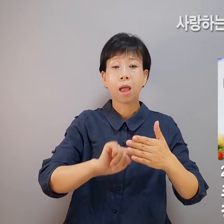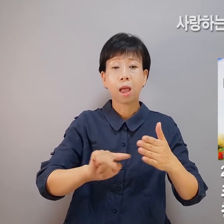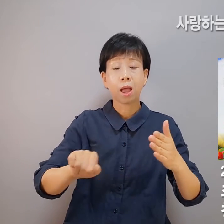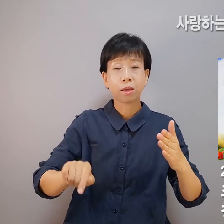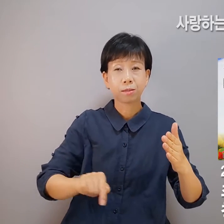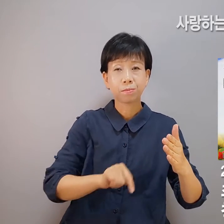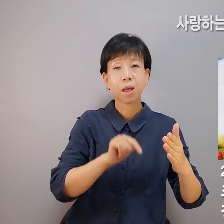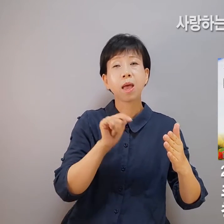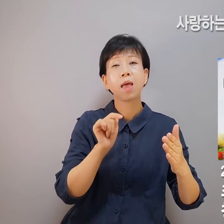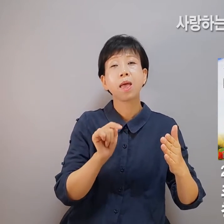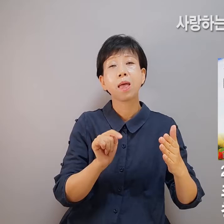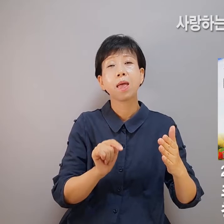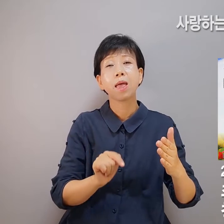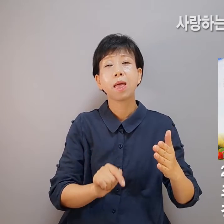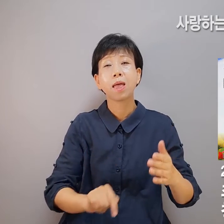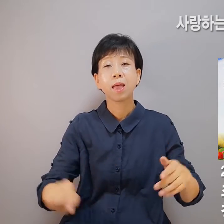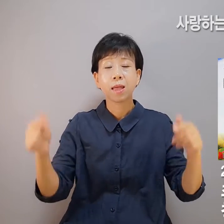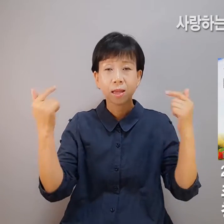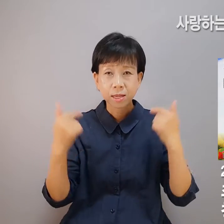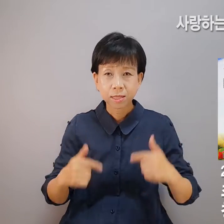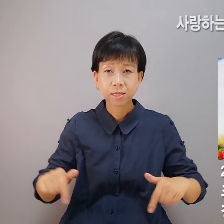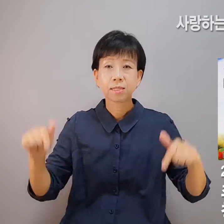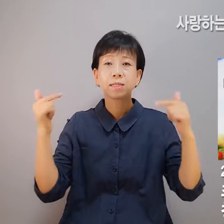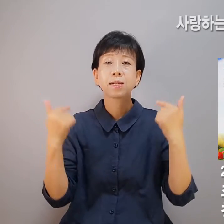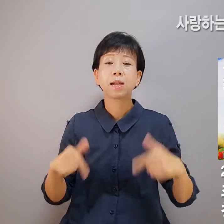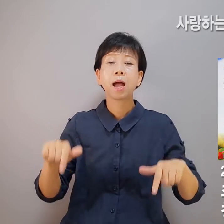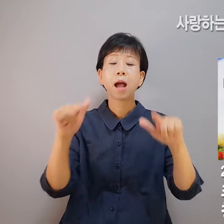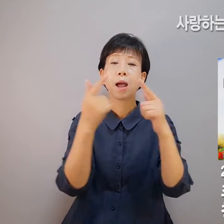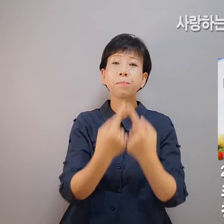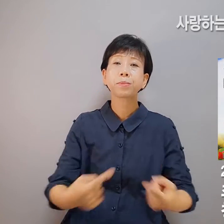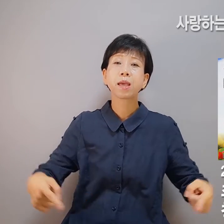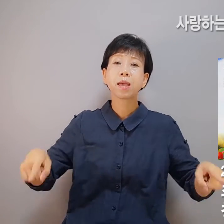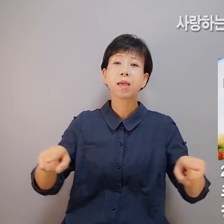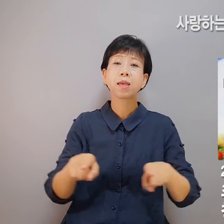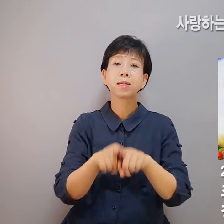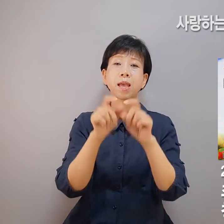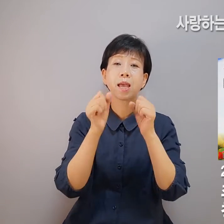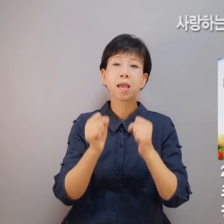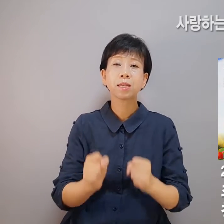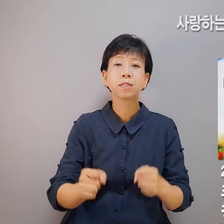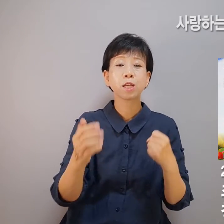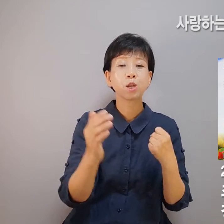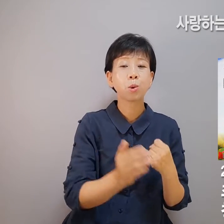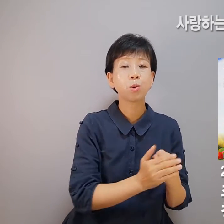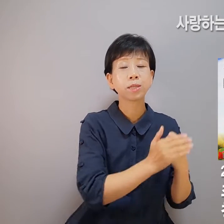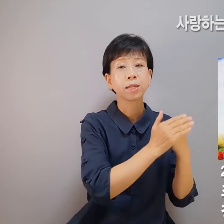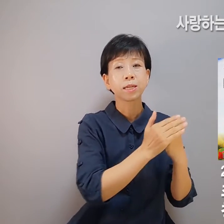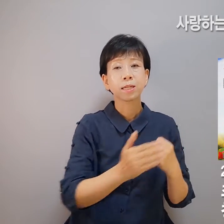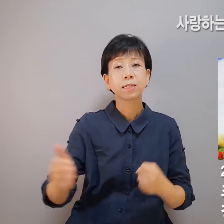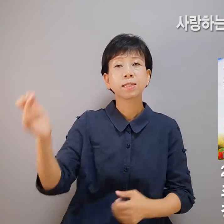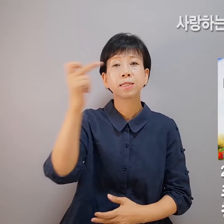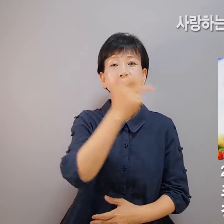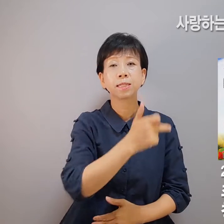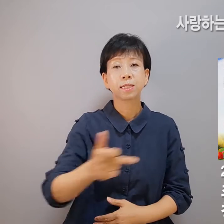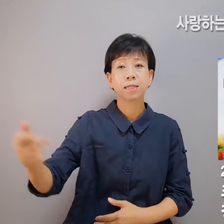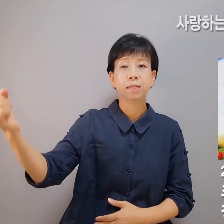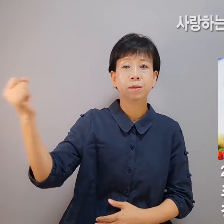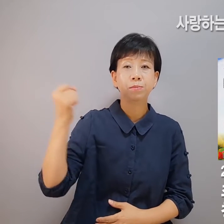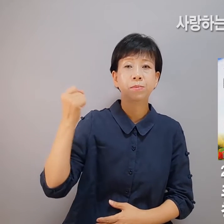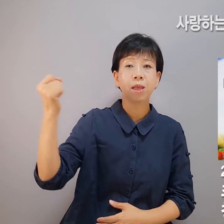우리의 마음에 늘 함께 계시오니 큰